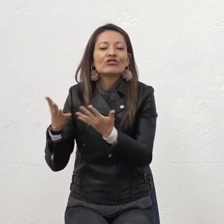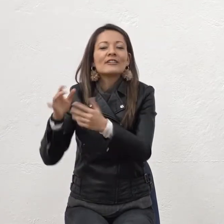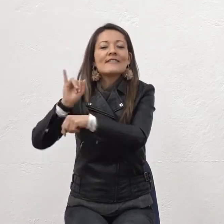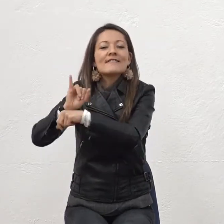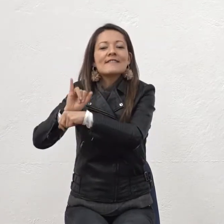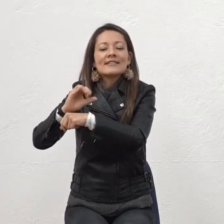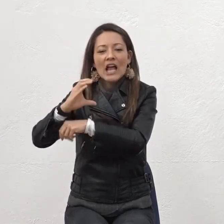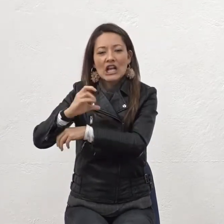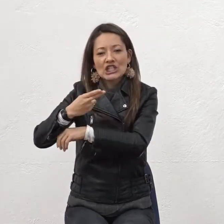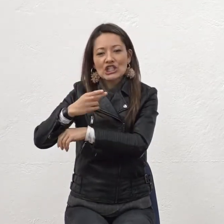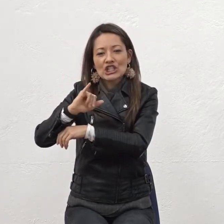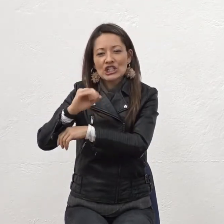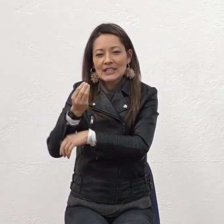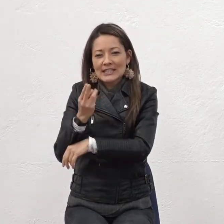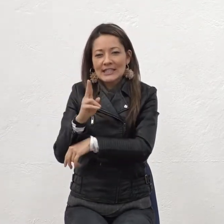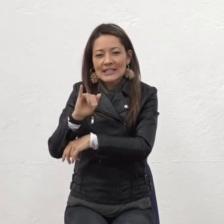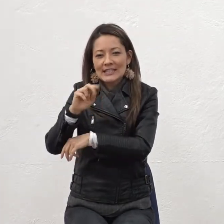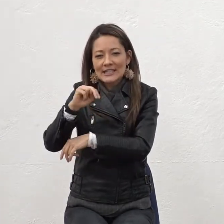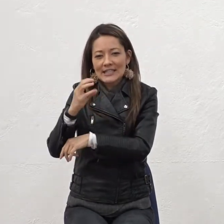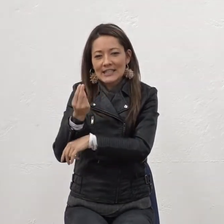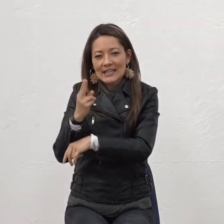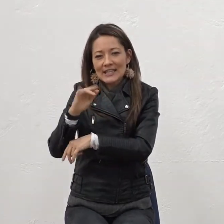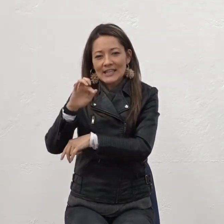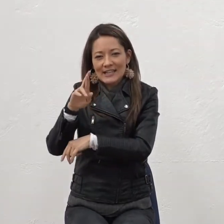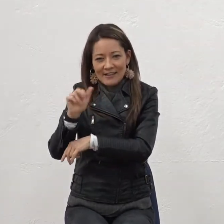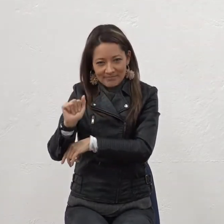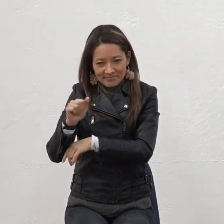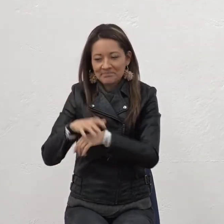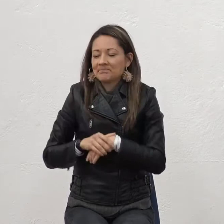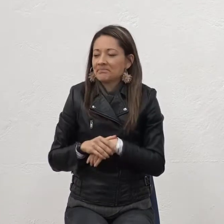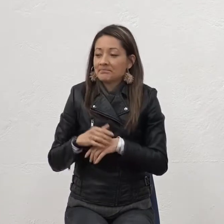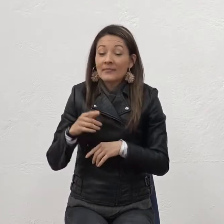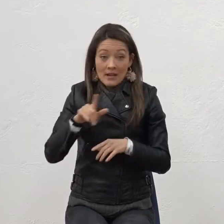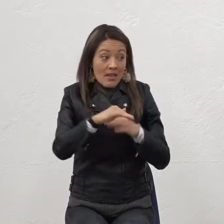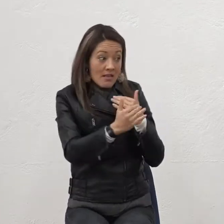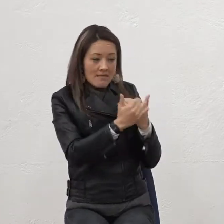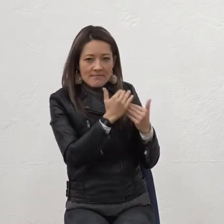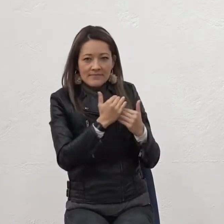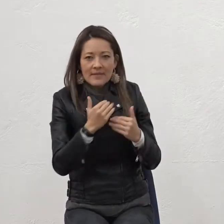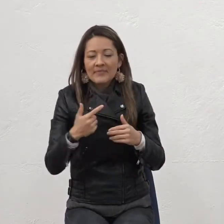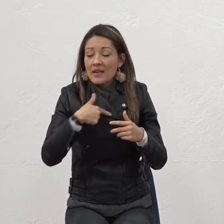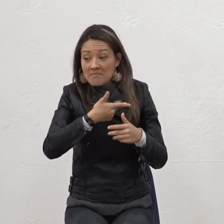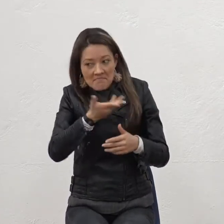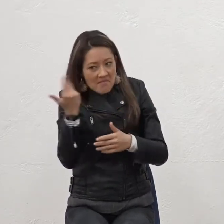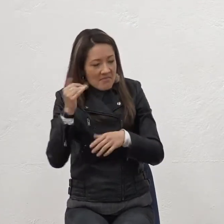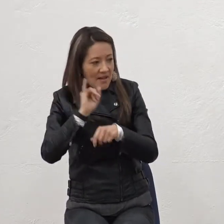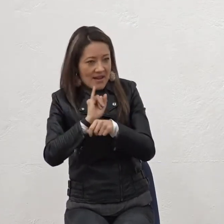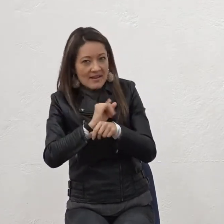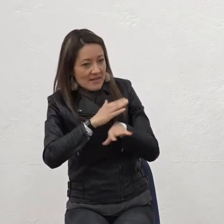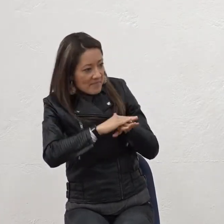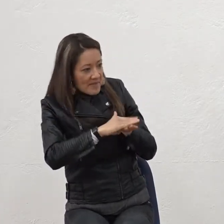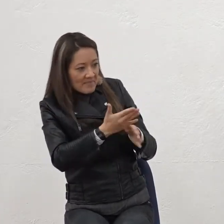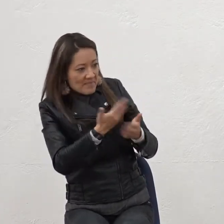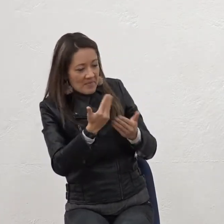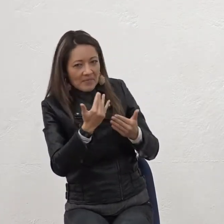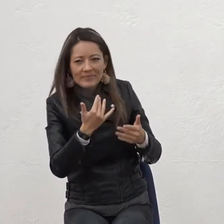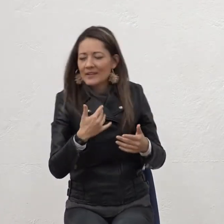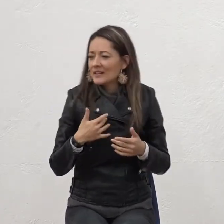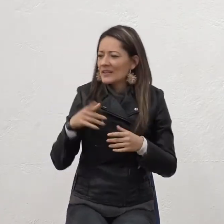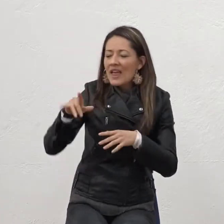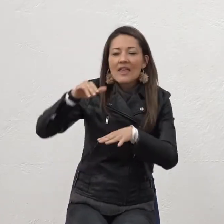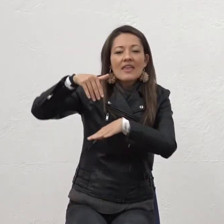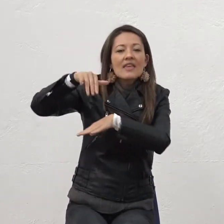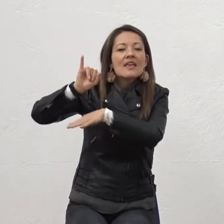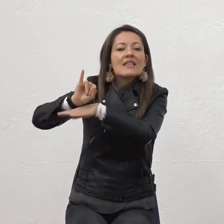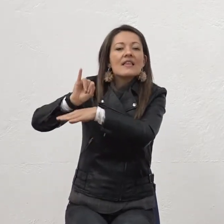Y un día me invitó a la iglesia y yo fui con mucho temor, yo no sabía qué era eso y él me hablaba de un templo, ¿no? Y pues no entendía